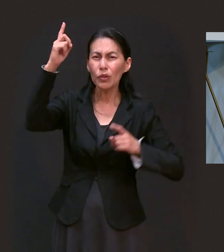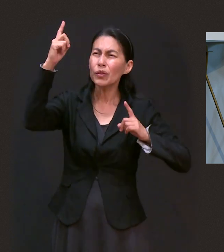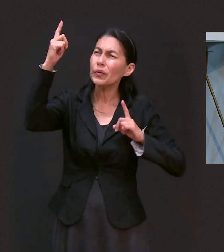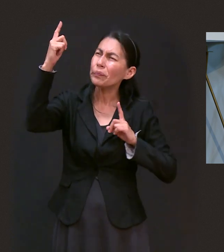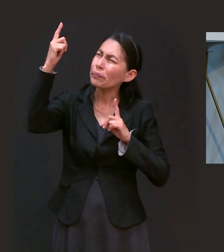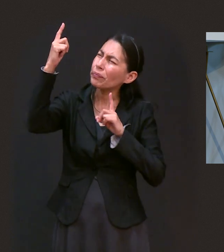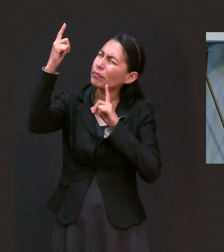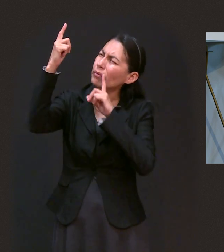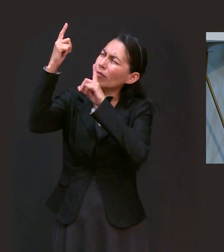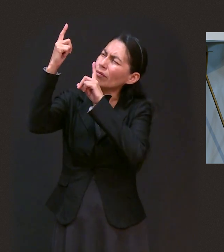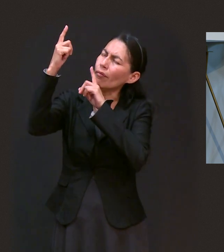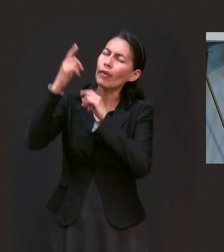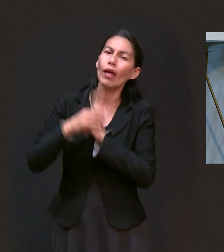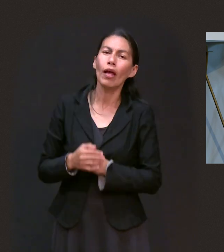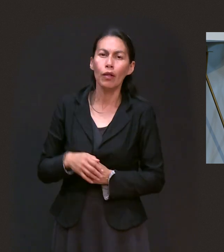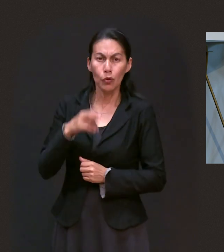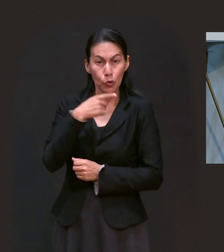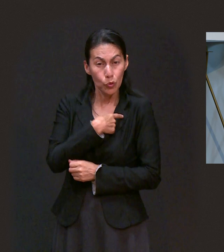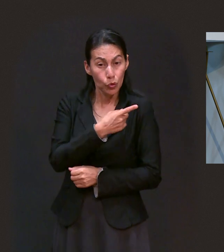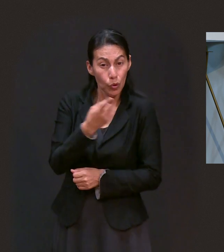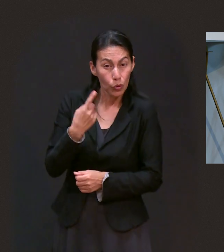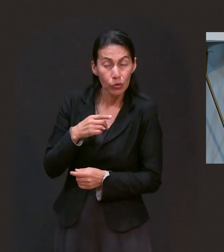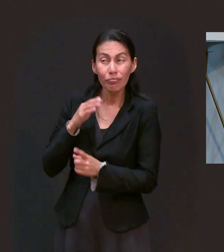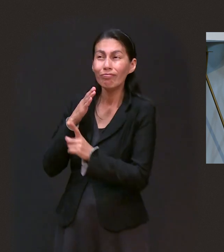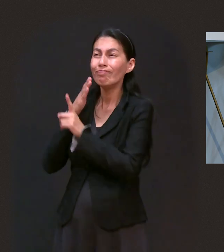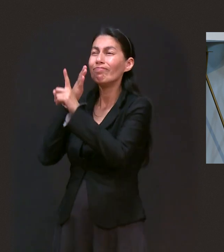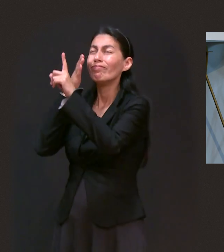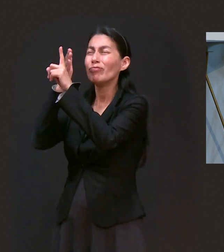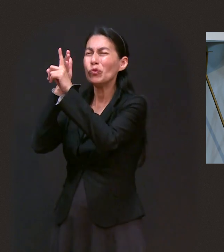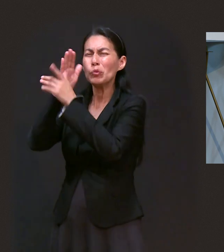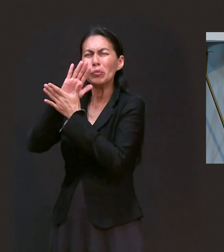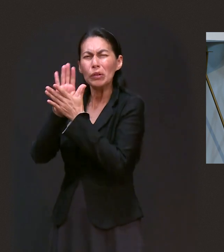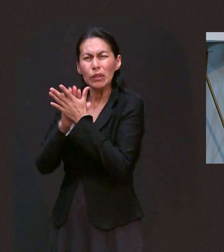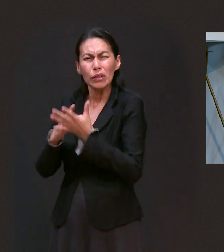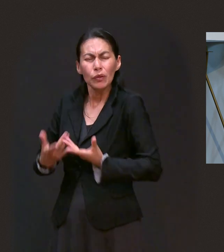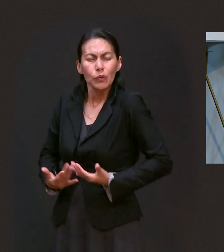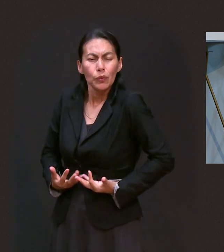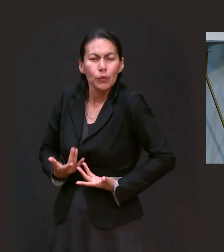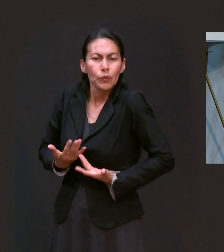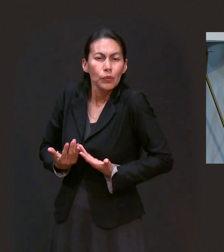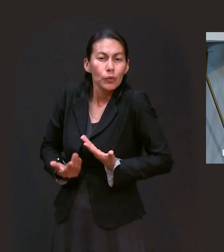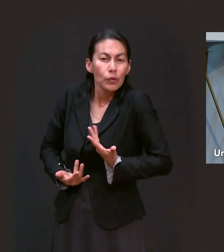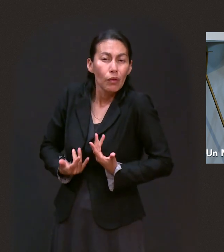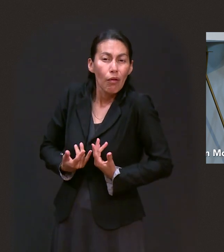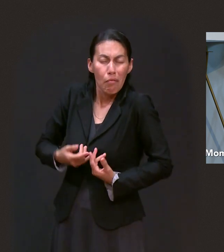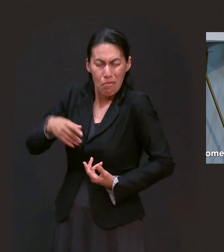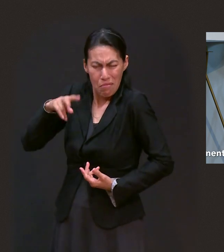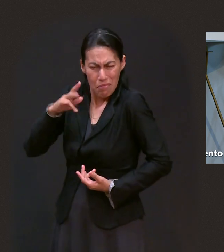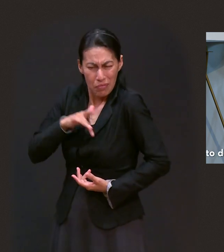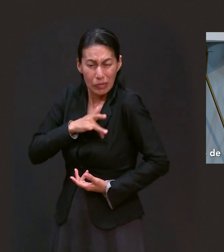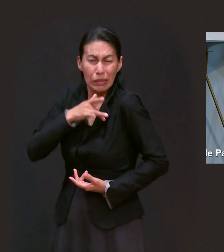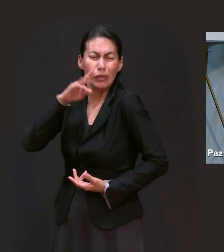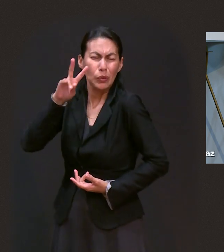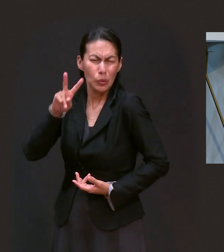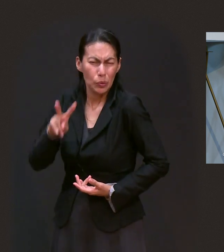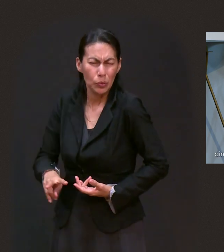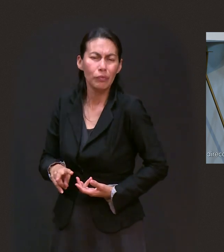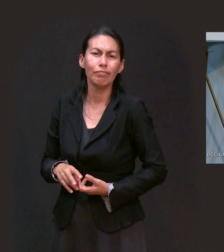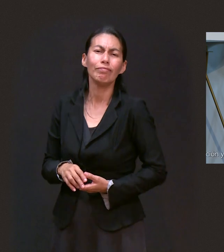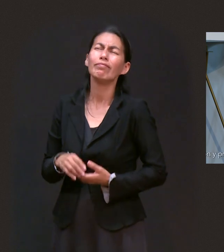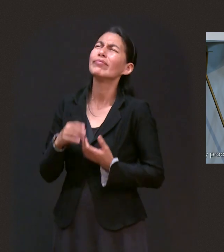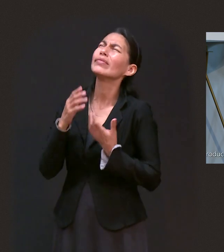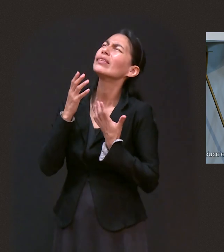padre celestial hay que ser directo genuinos y auténticos fervorosos